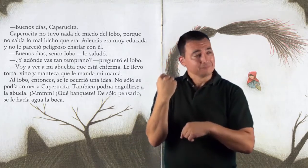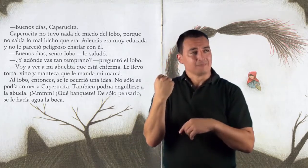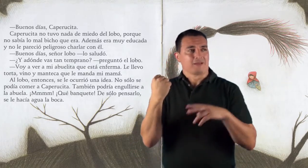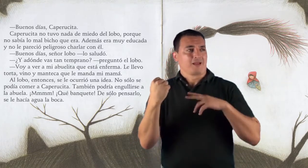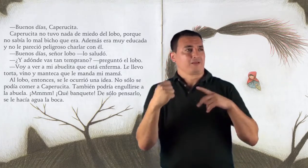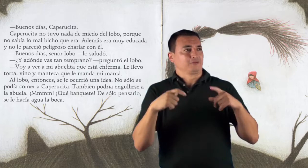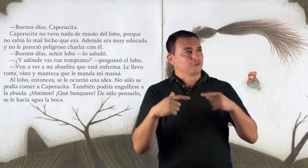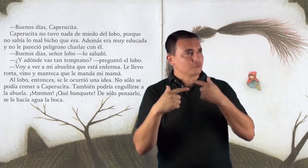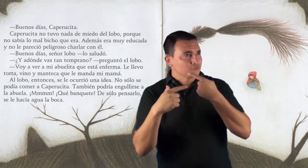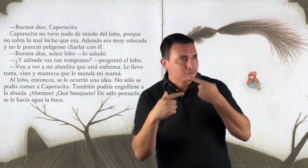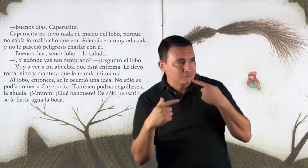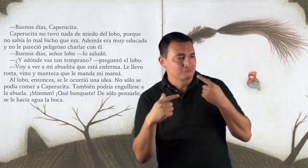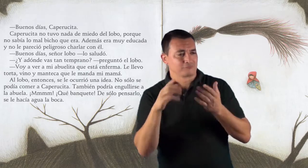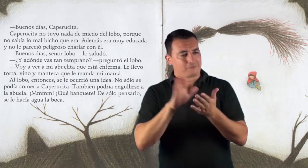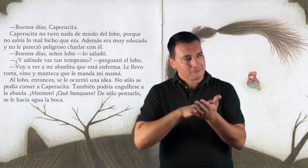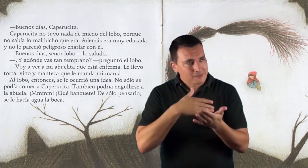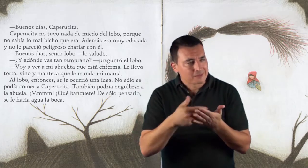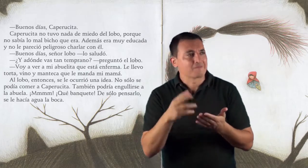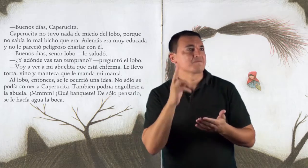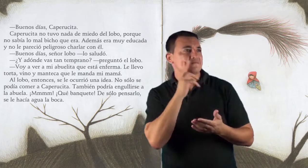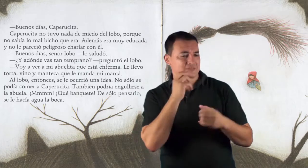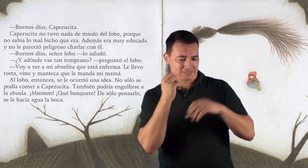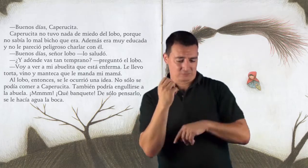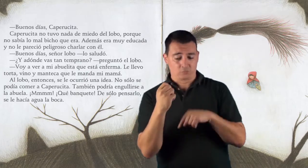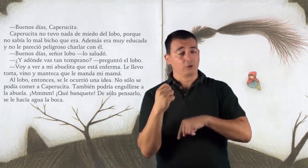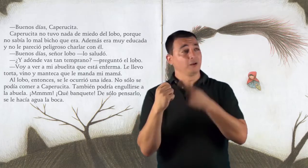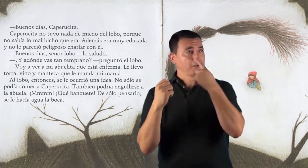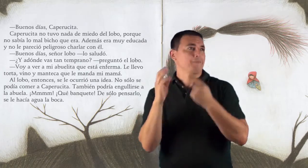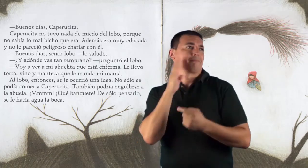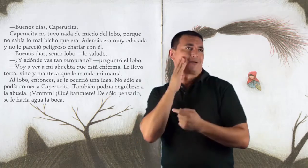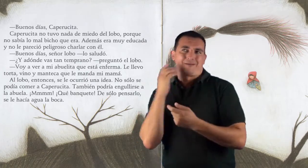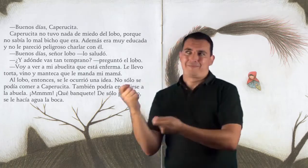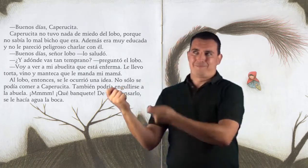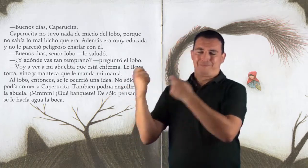llevo torta, vino y manteca que le manda mi mamá.